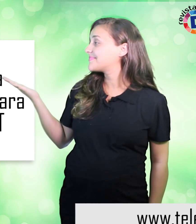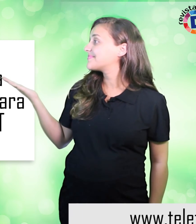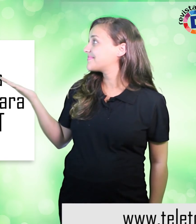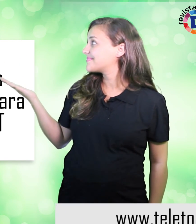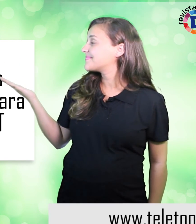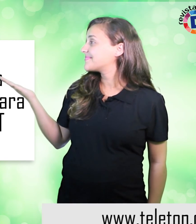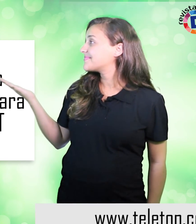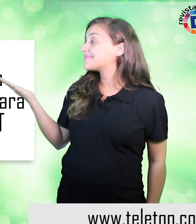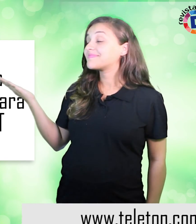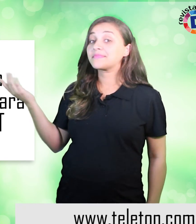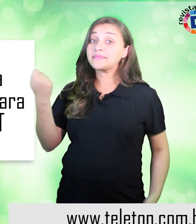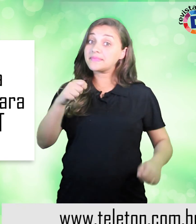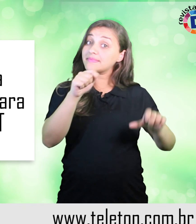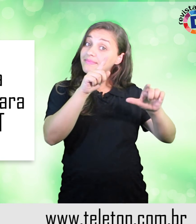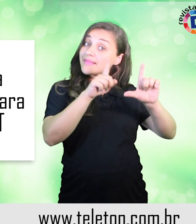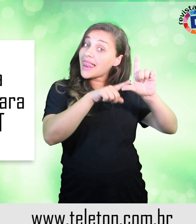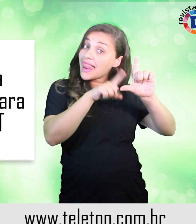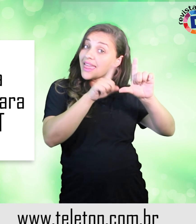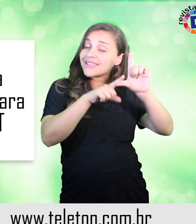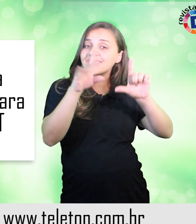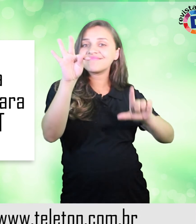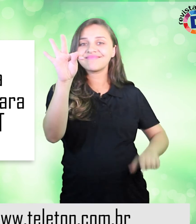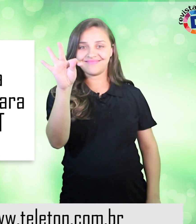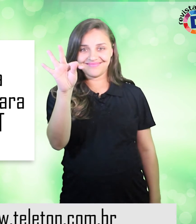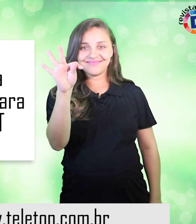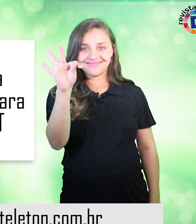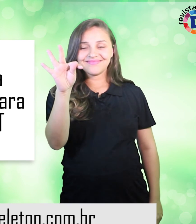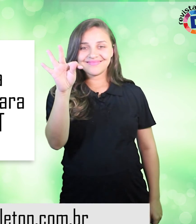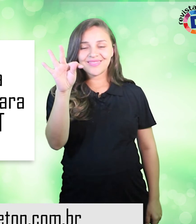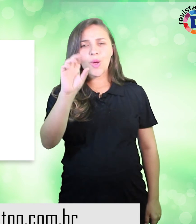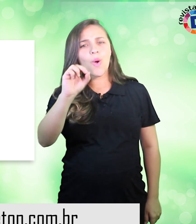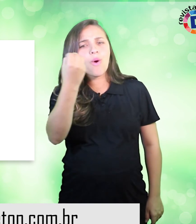28127 com a letra T, pelo site